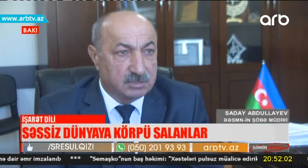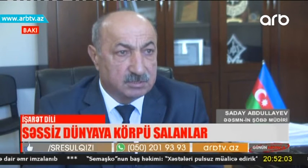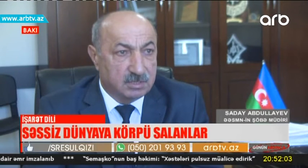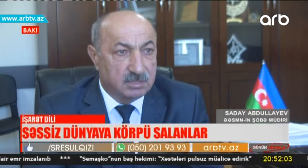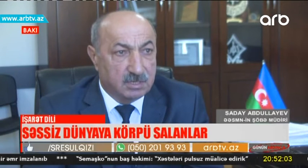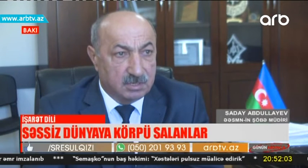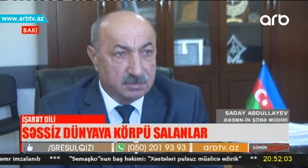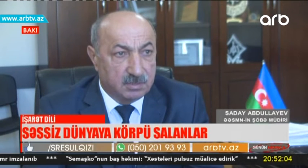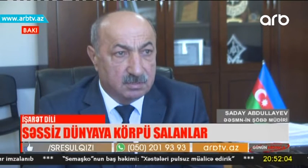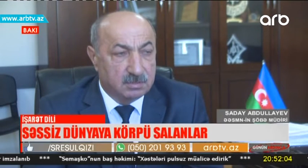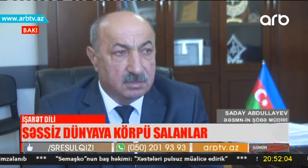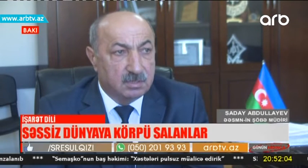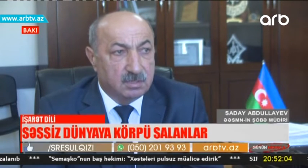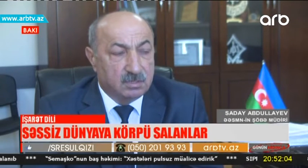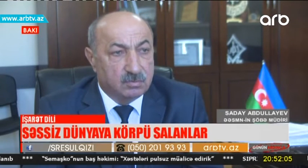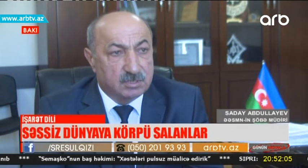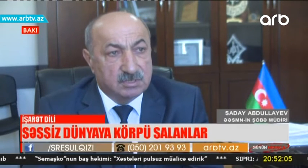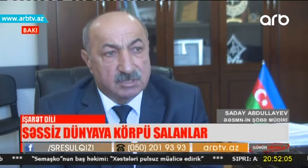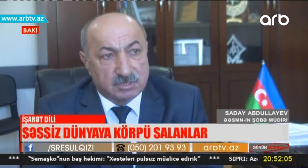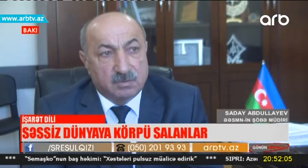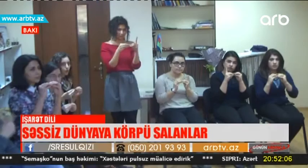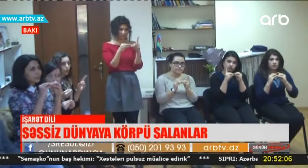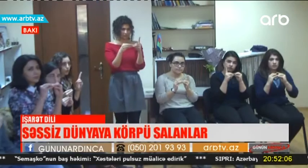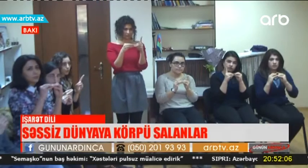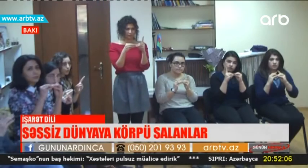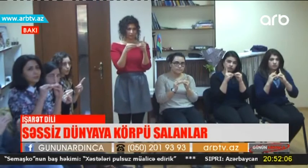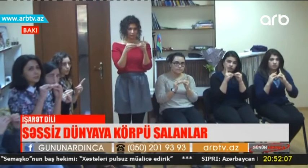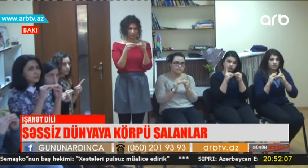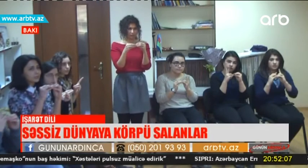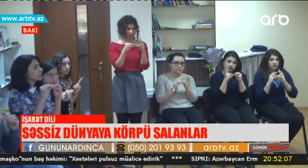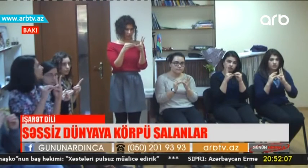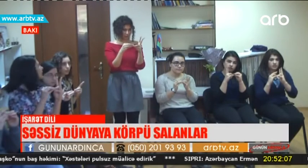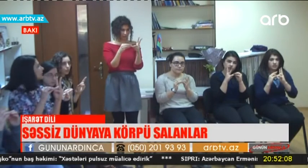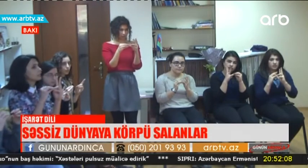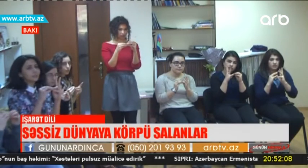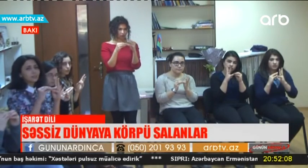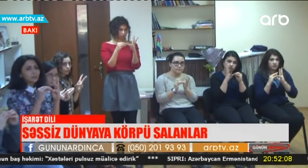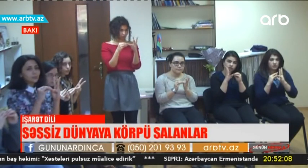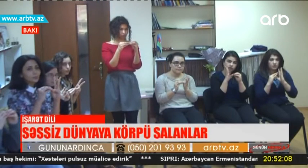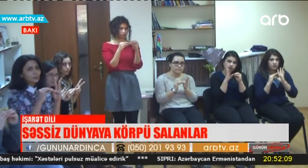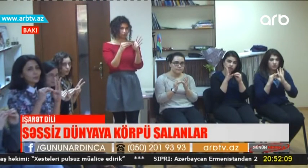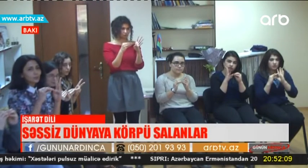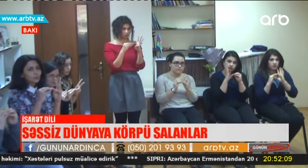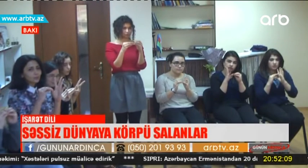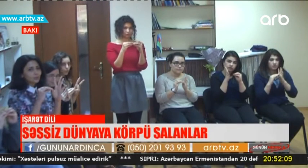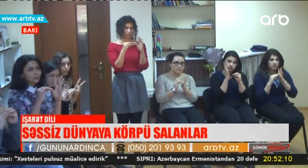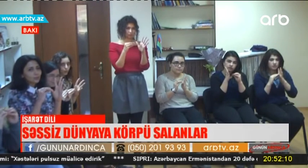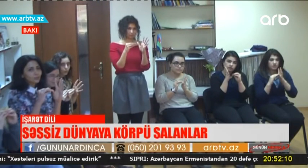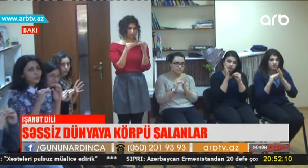yaşına qədər təyinət aparılır. 19 yaşından sonra isə anadan gəlmə, eşitmə və nitq məhdudiyyətli şəxslər müddətsiz əlillik dərəcəsi